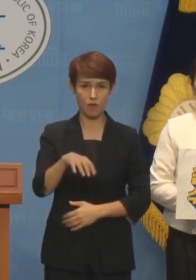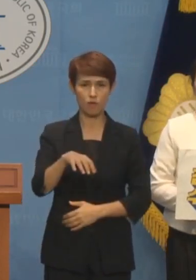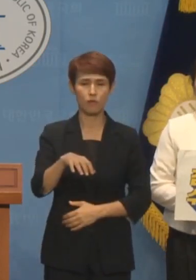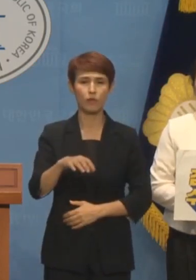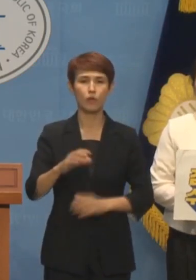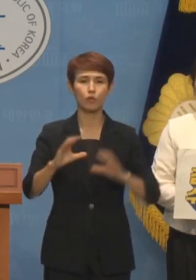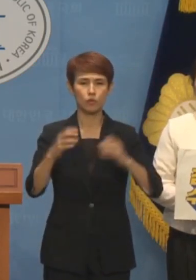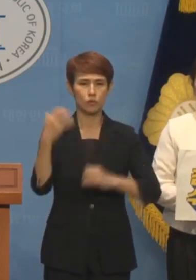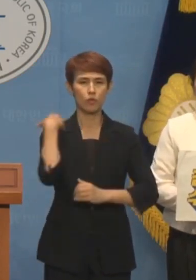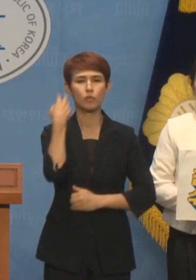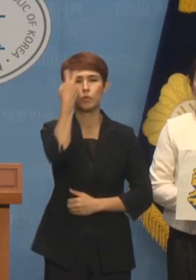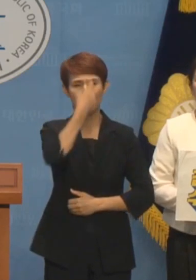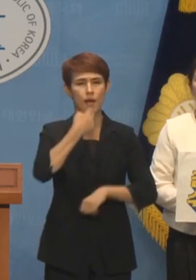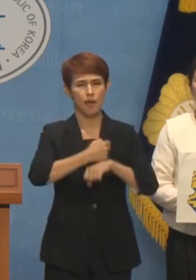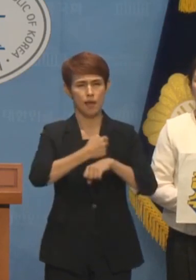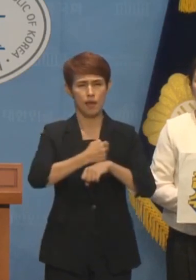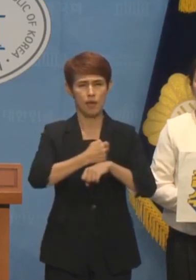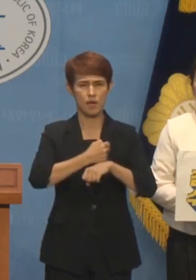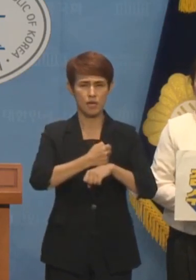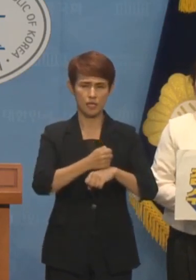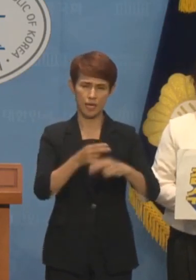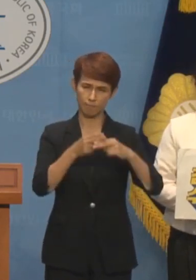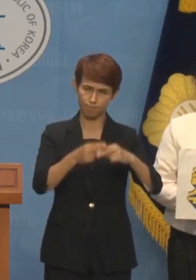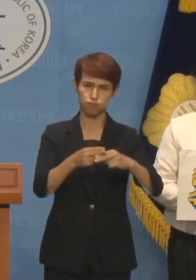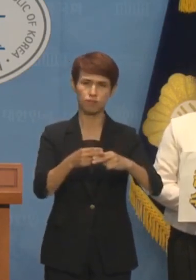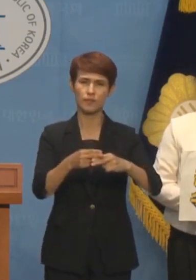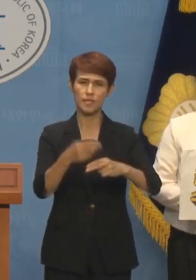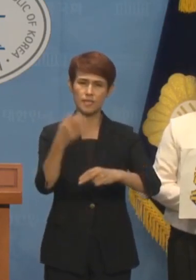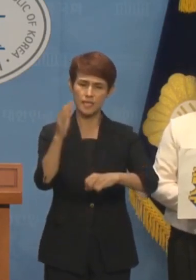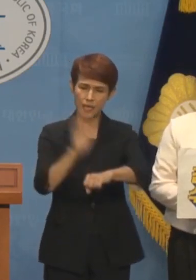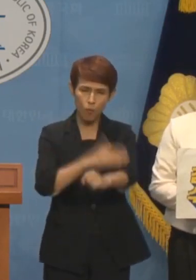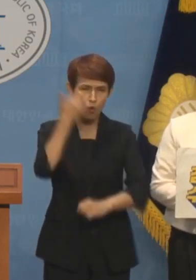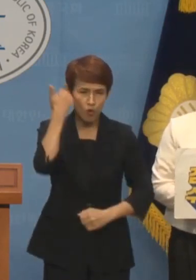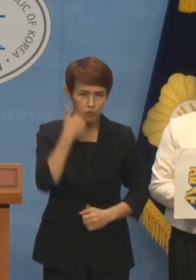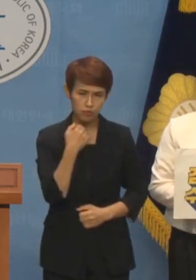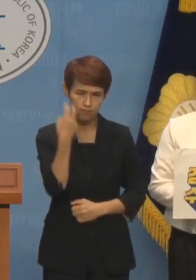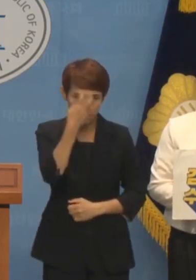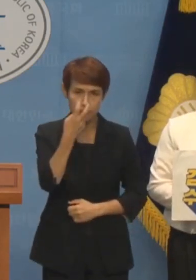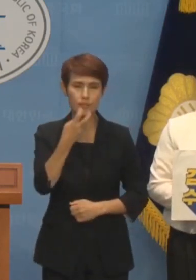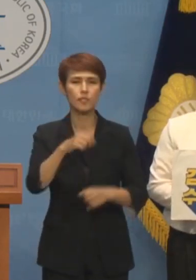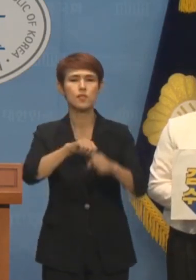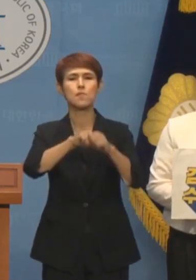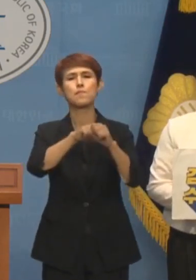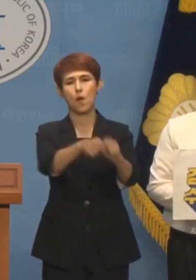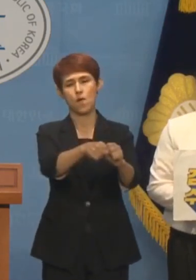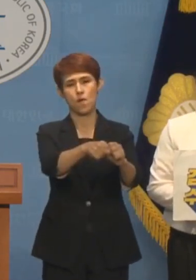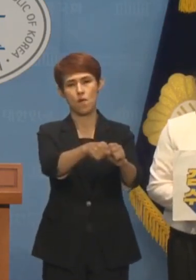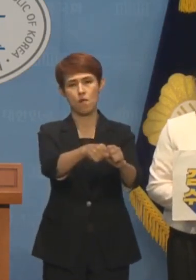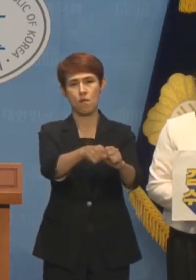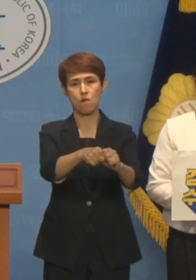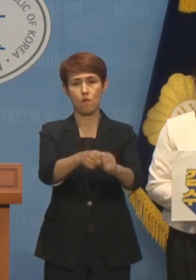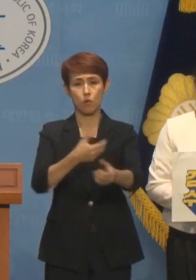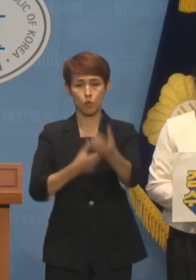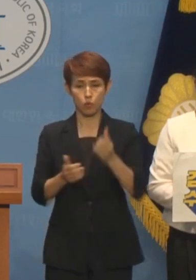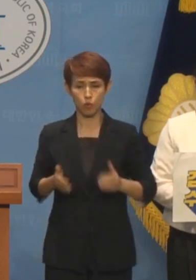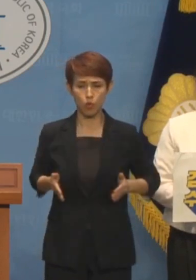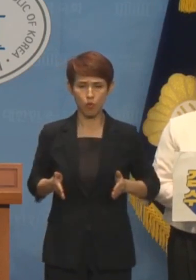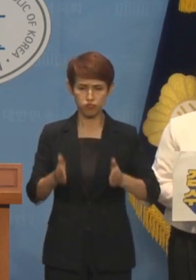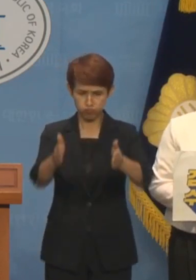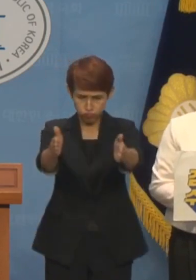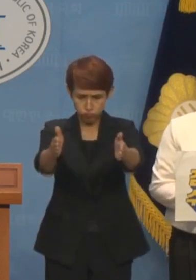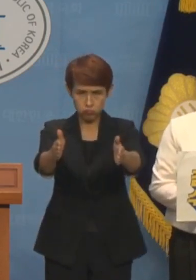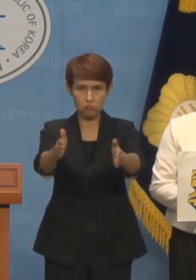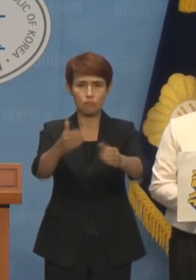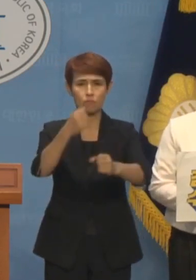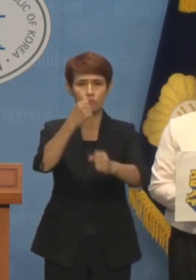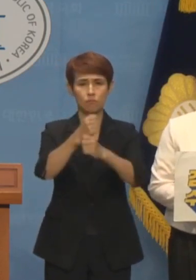국정조사를 통해 이 국정농단의 책임을 밝히고 처벌하고 원래대로 고속도로가 재추진될 수